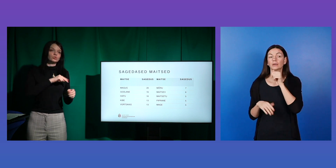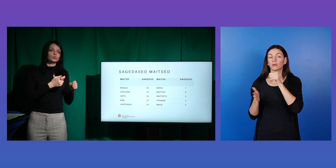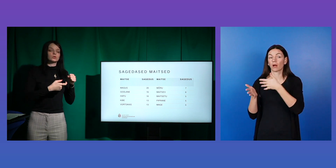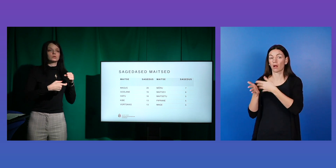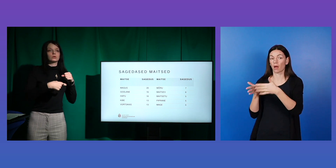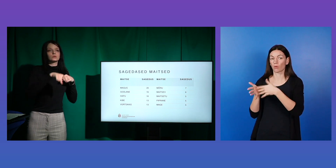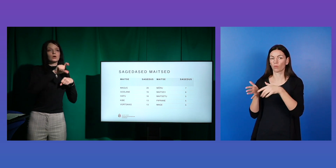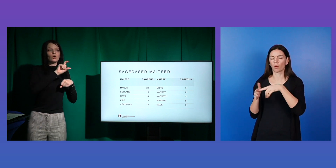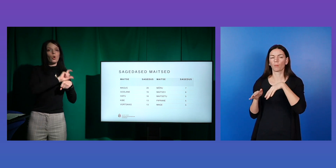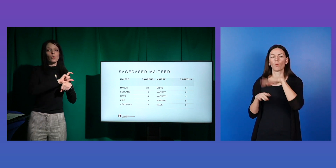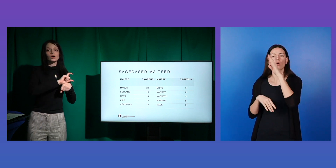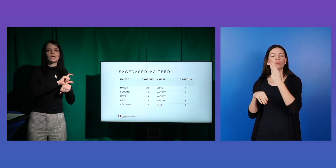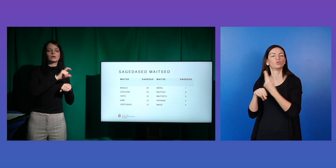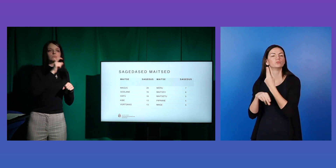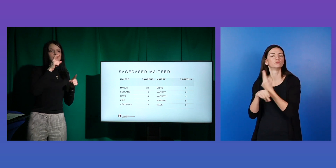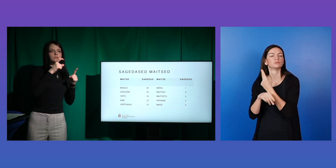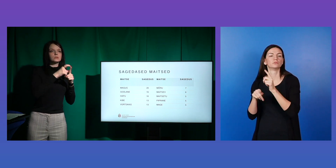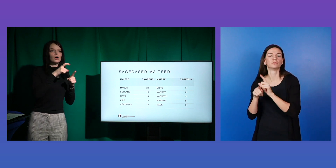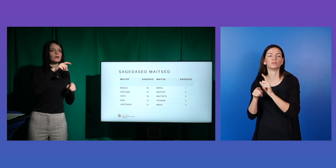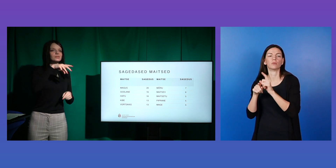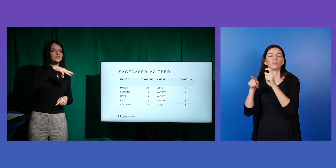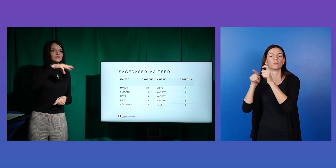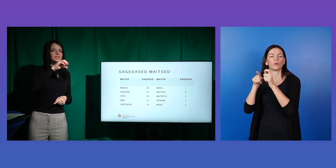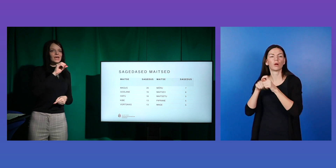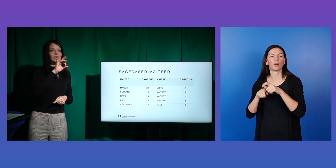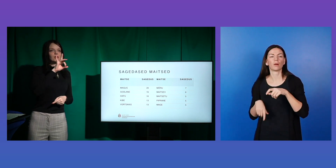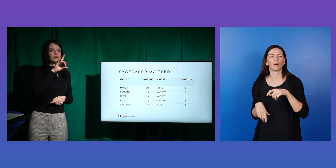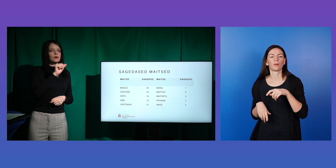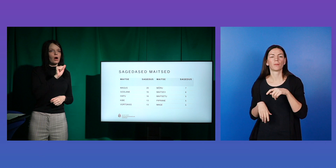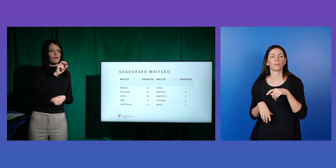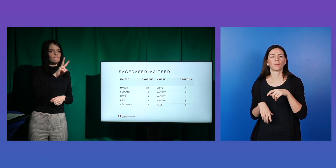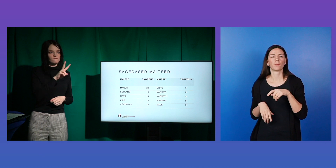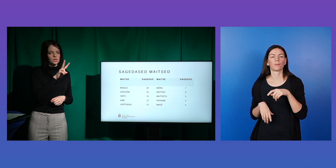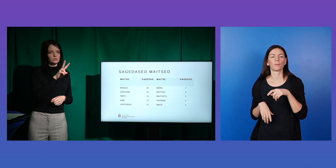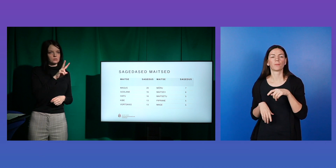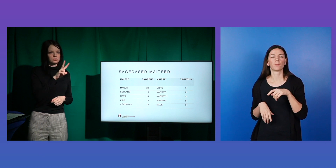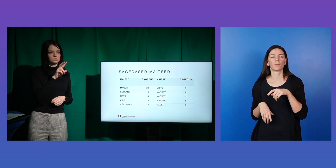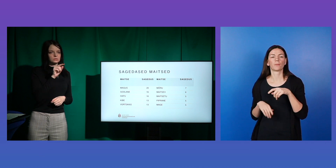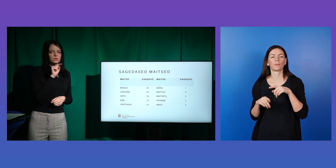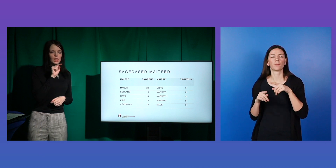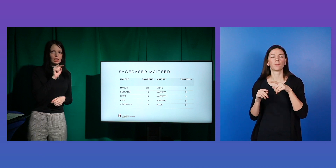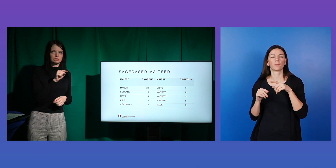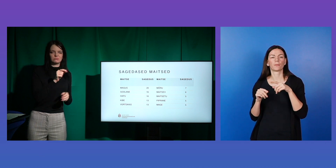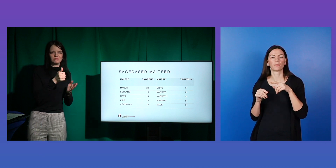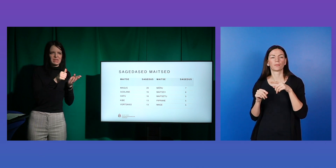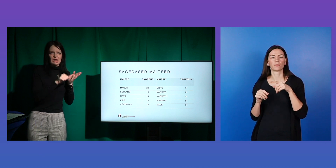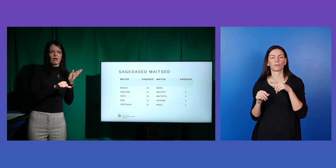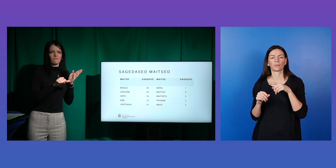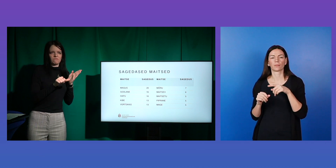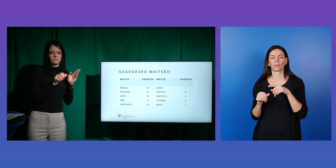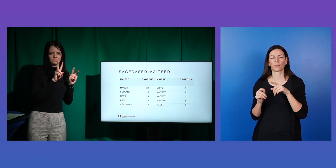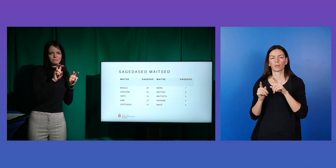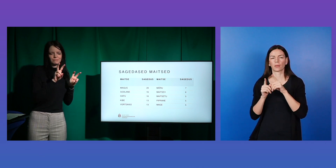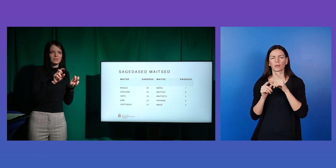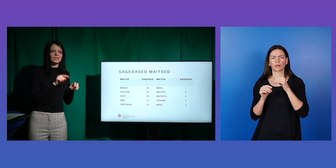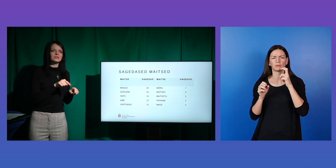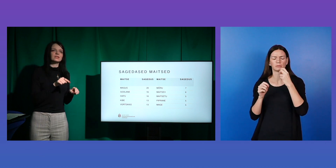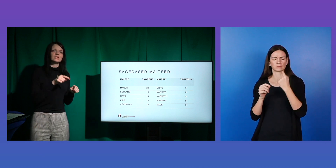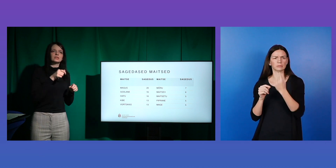Eesti keeles on umbes samad sõnad, aga eesti keeles kasutatakse ka sõna